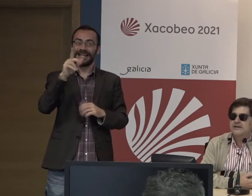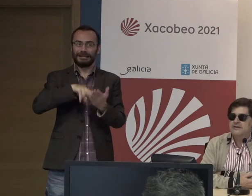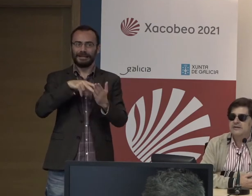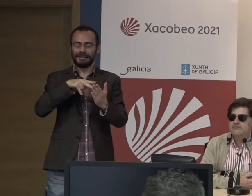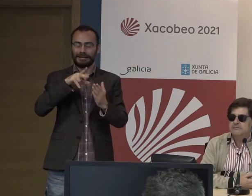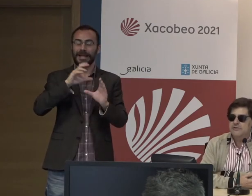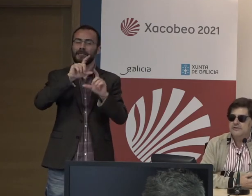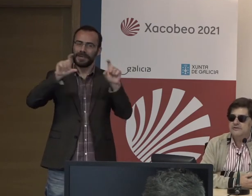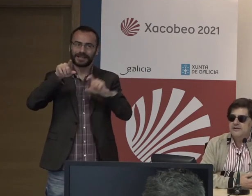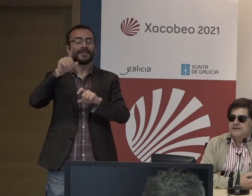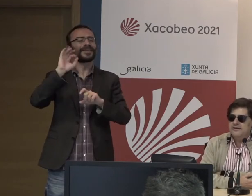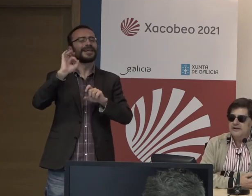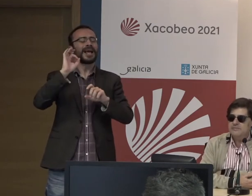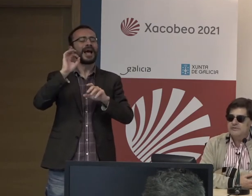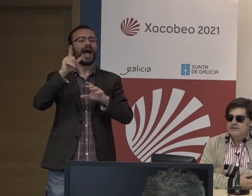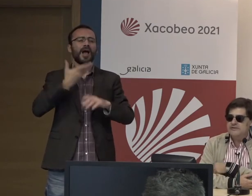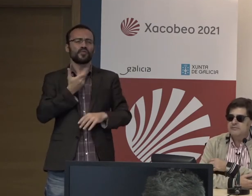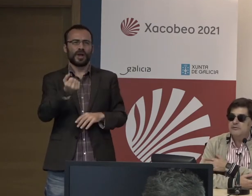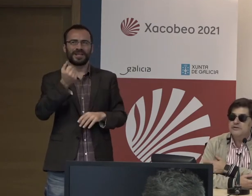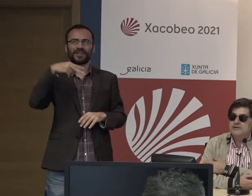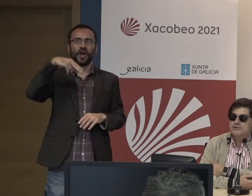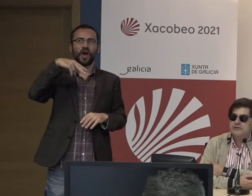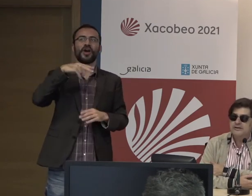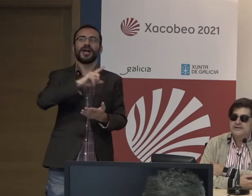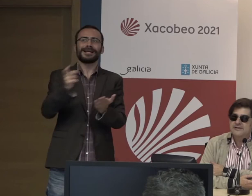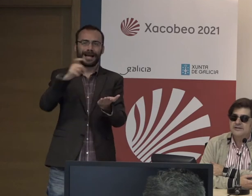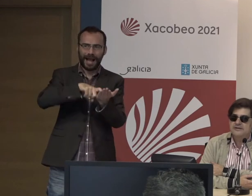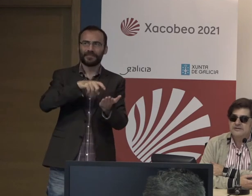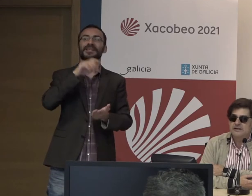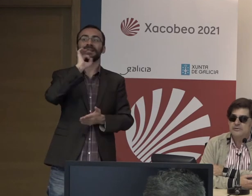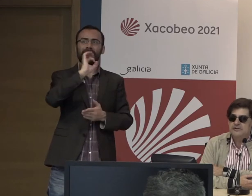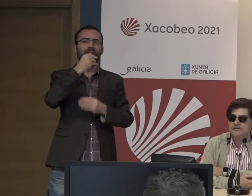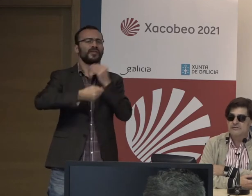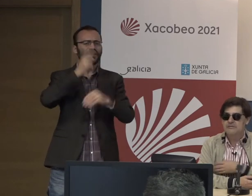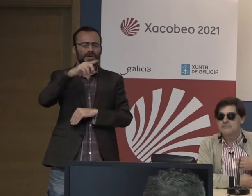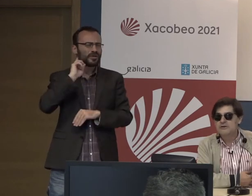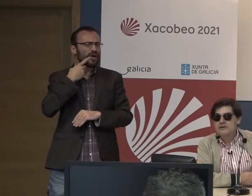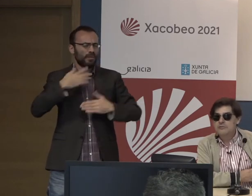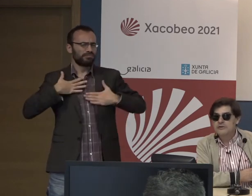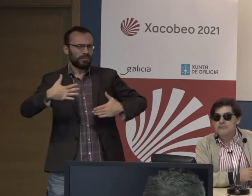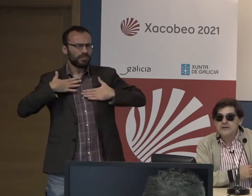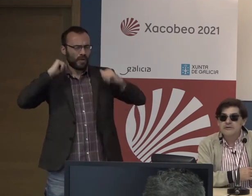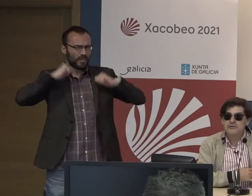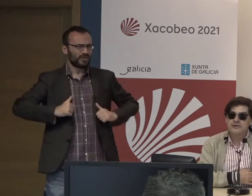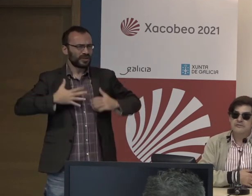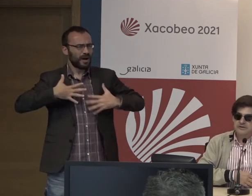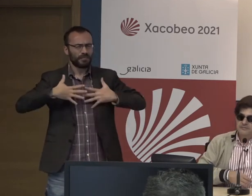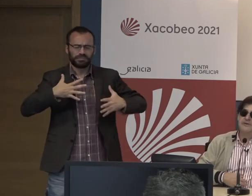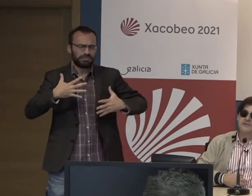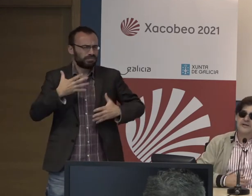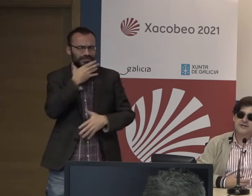Vivian en algunos conciertos, que a las personas acústicas o sordas les hace alucinante verlo cómo puedes comprender los